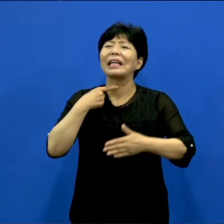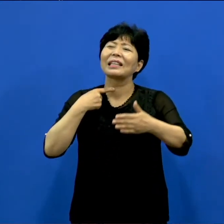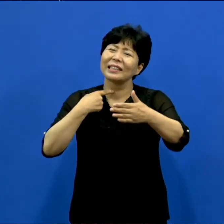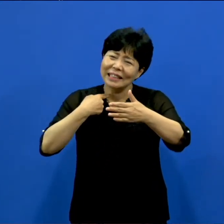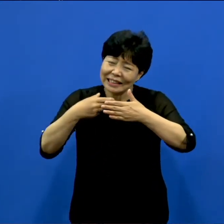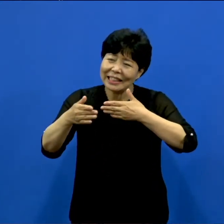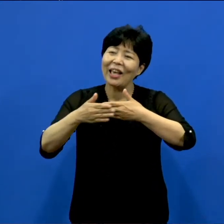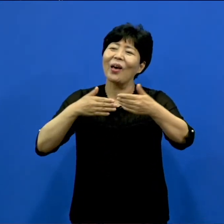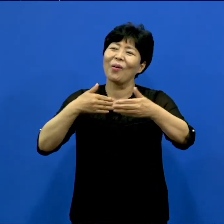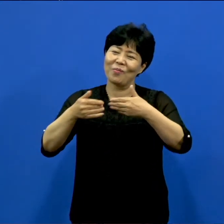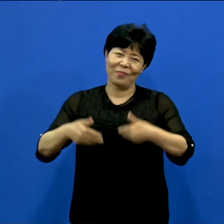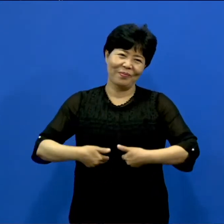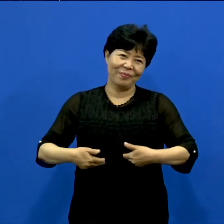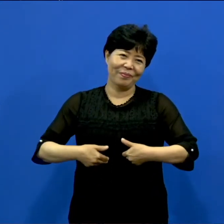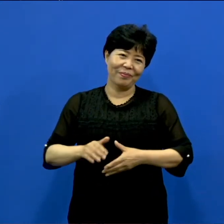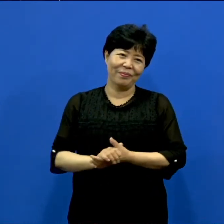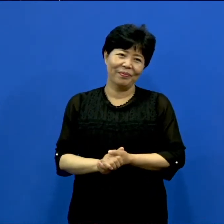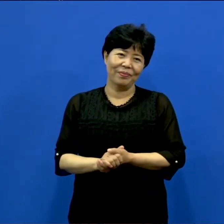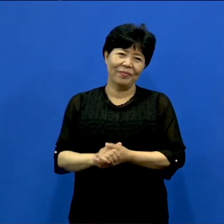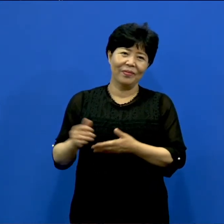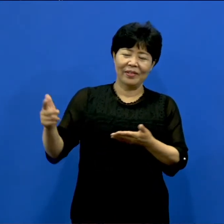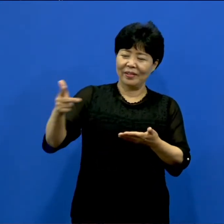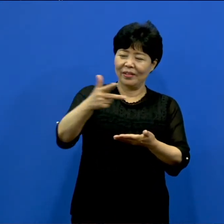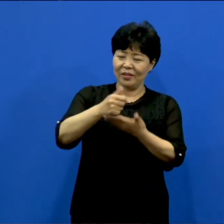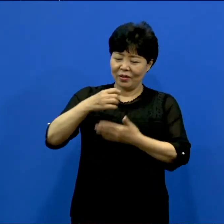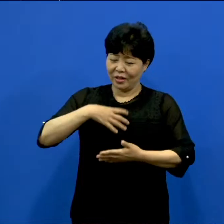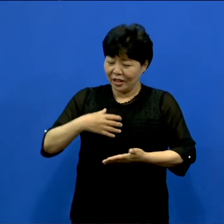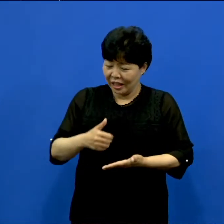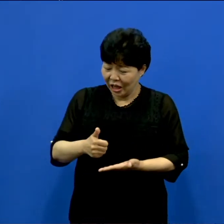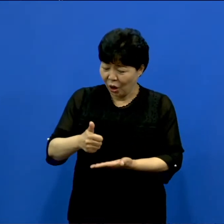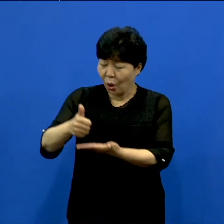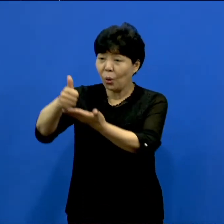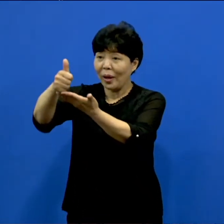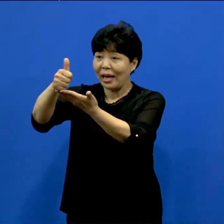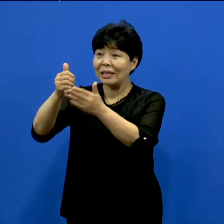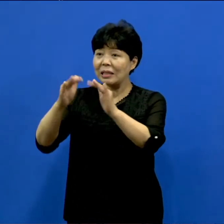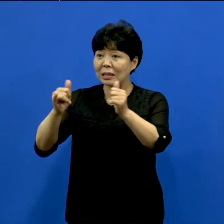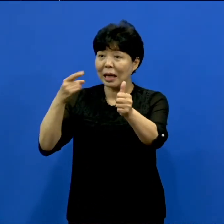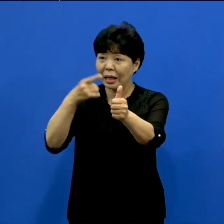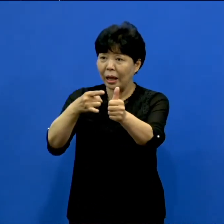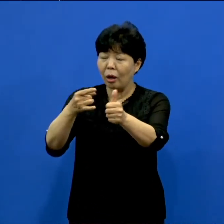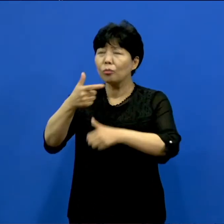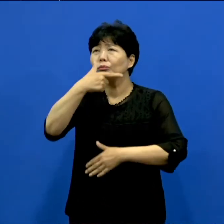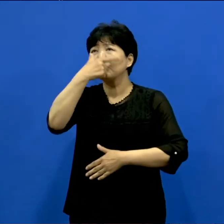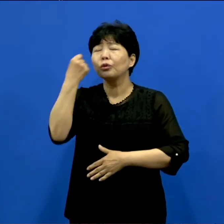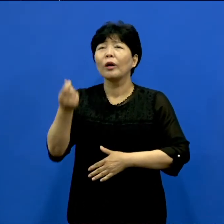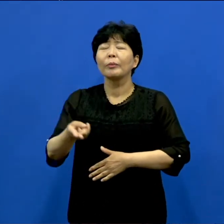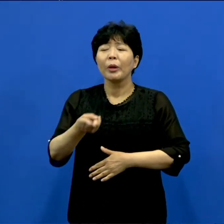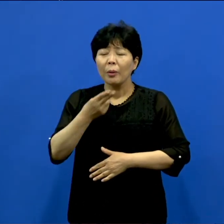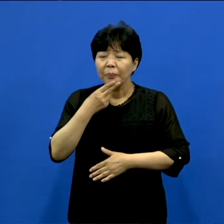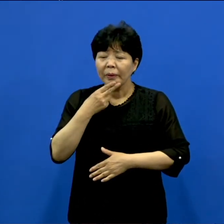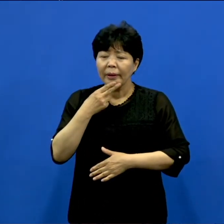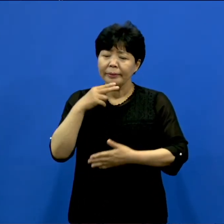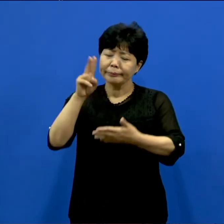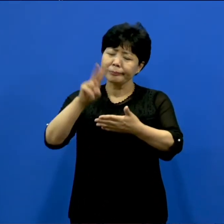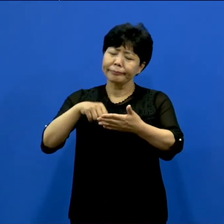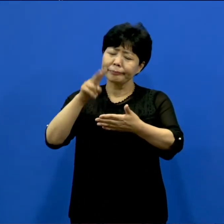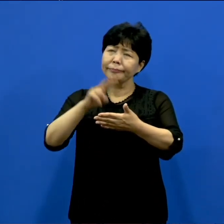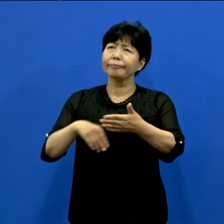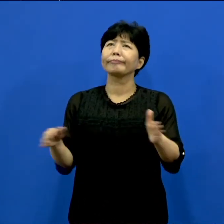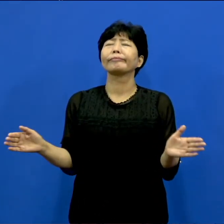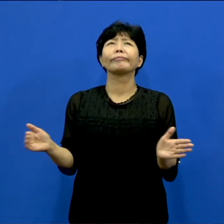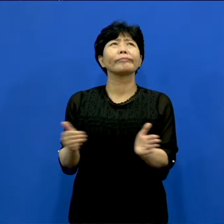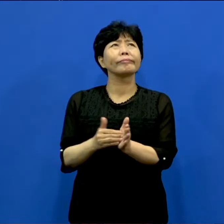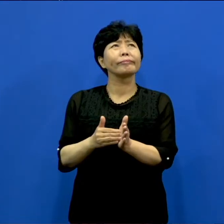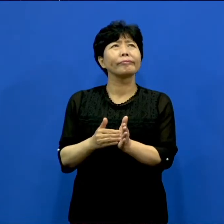여호와의 선하심을 맛보할지어다. 여호와를 경외하는 자에게 부족함이 없다. 이 구절 이렇게만 읽으면 그게 알게는 알겠는데 그게